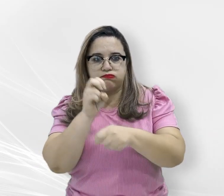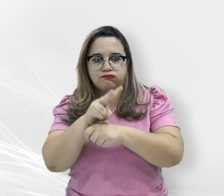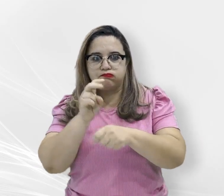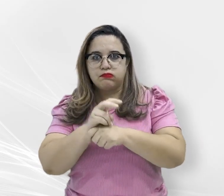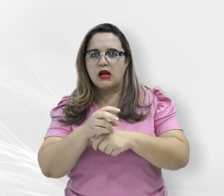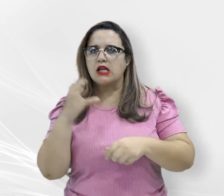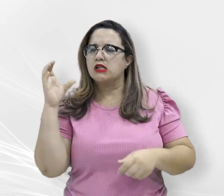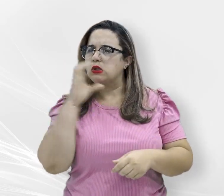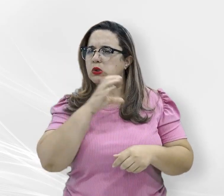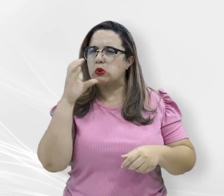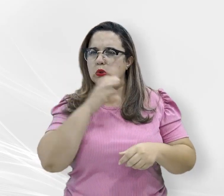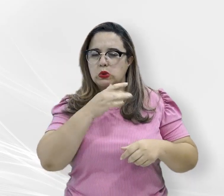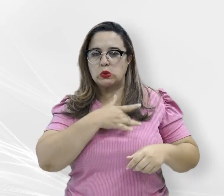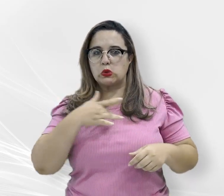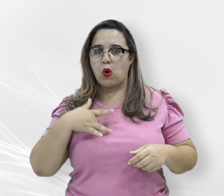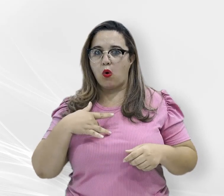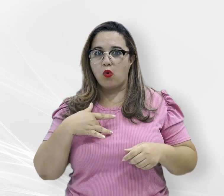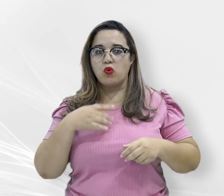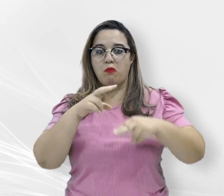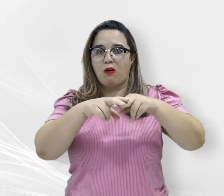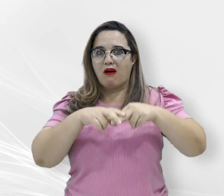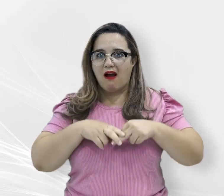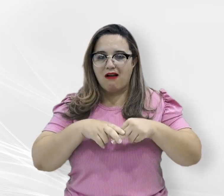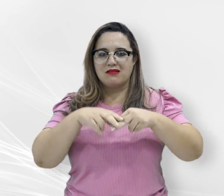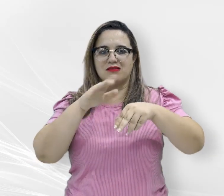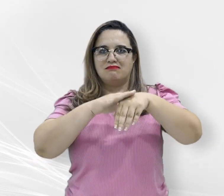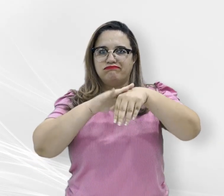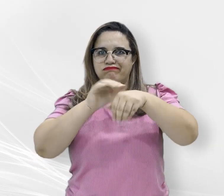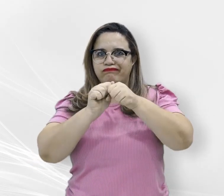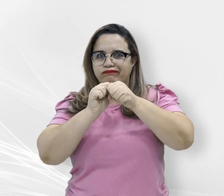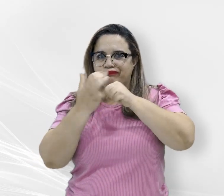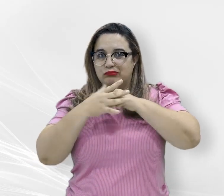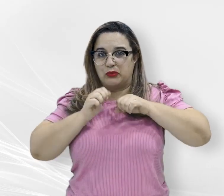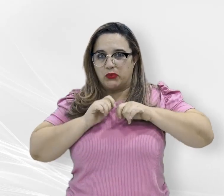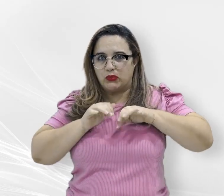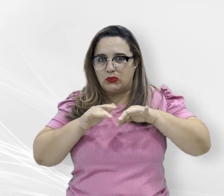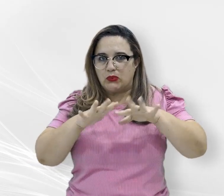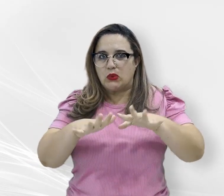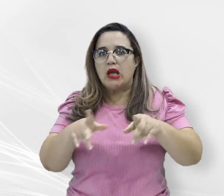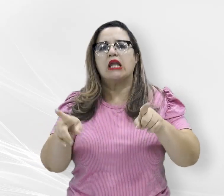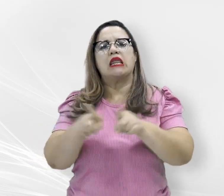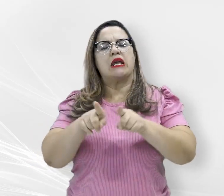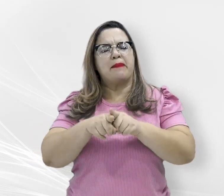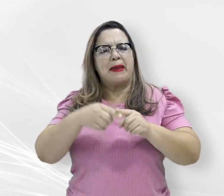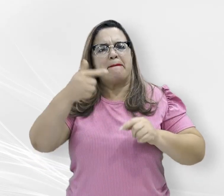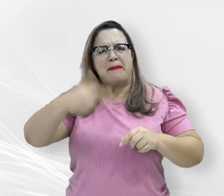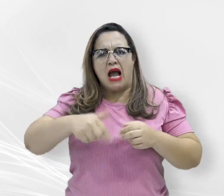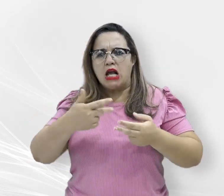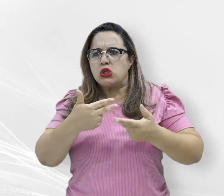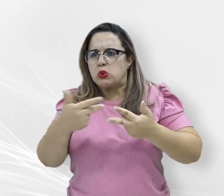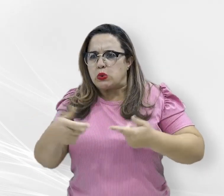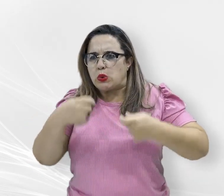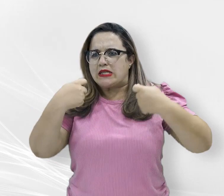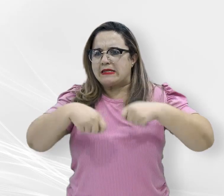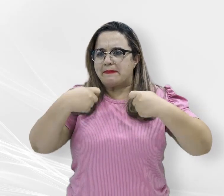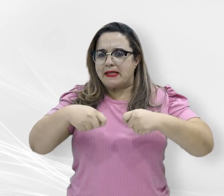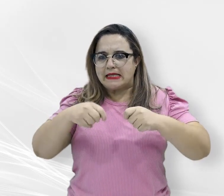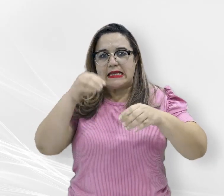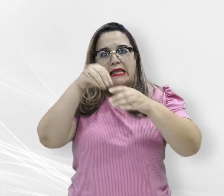saúde pública decorrentes do novo coronavírus e dispõe sobre outras medidas que terão incidência nas relações de trabalho. Não se